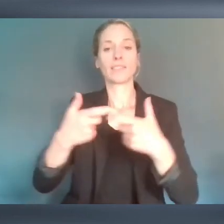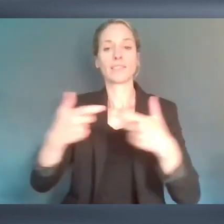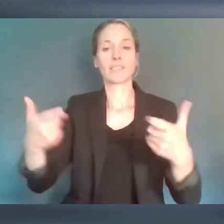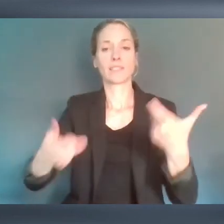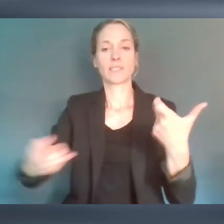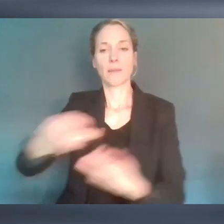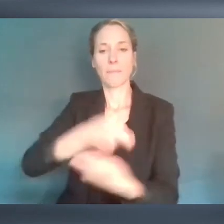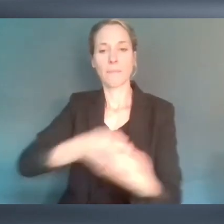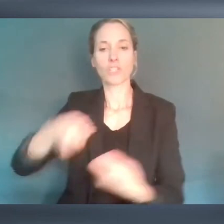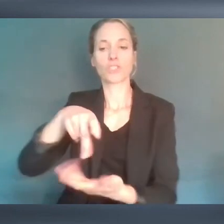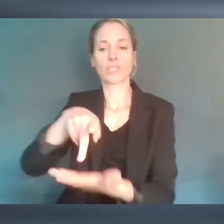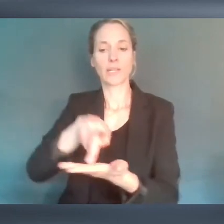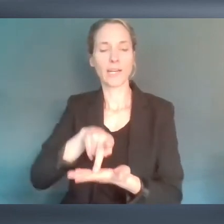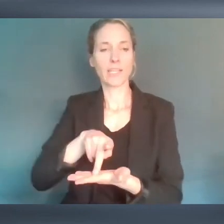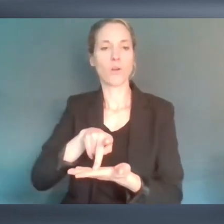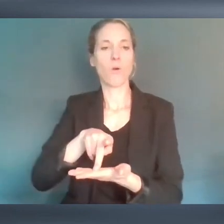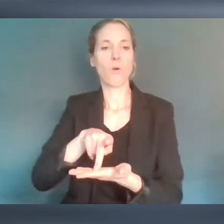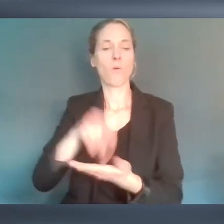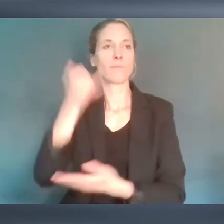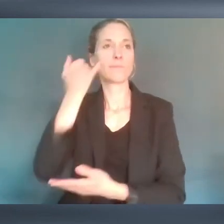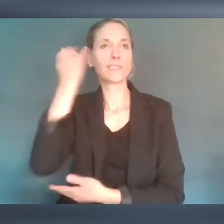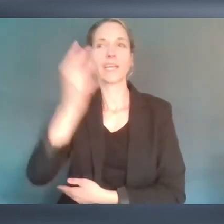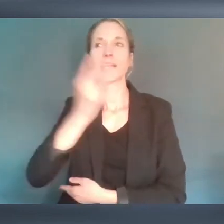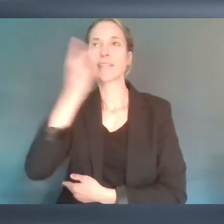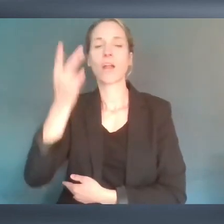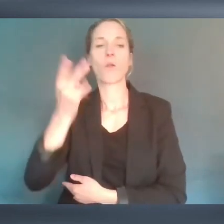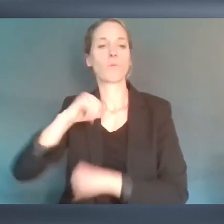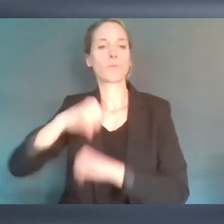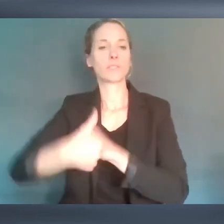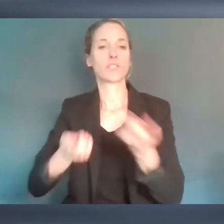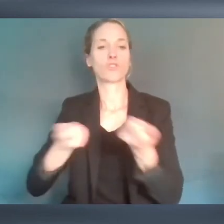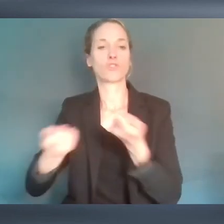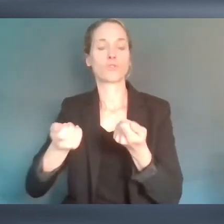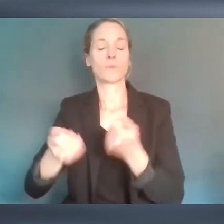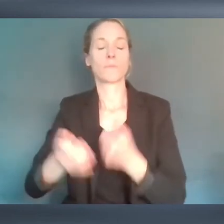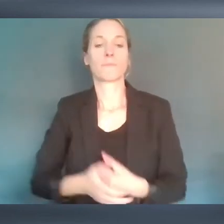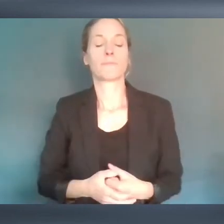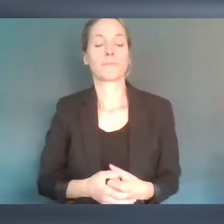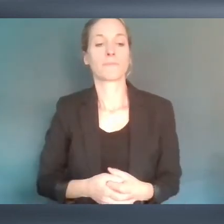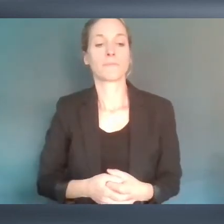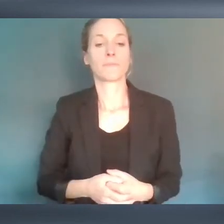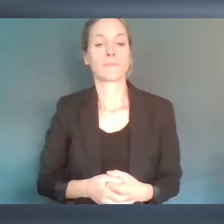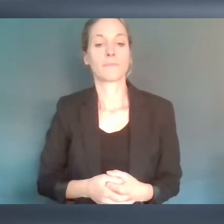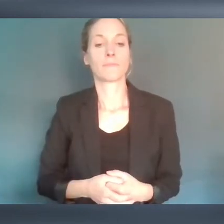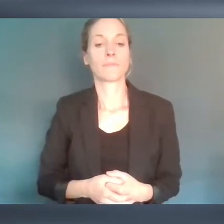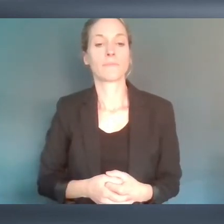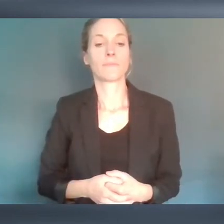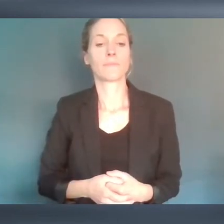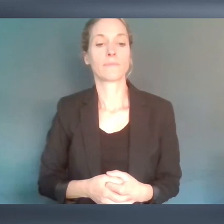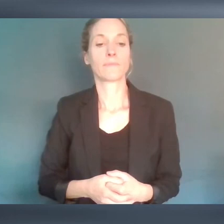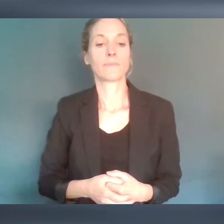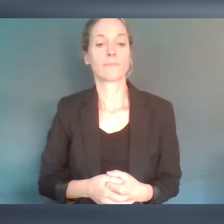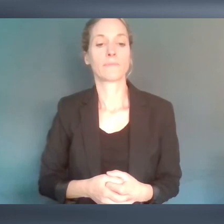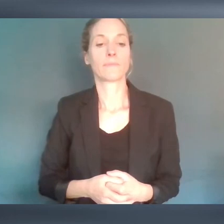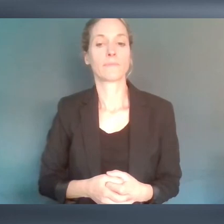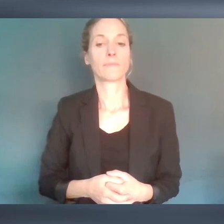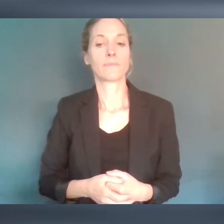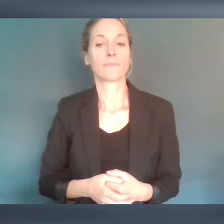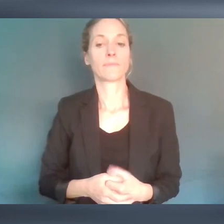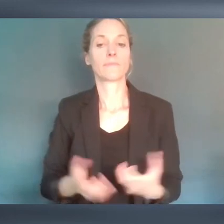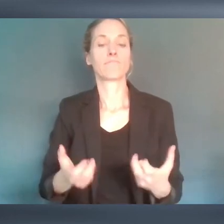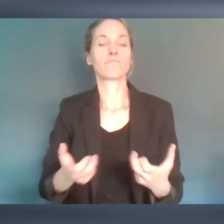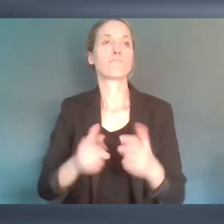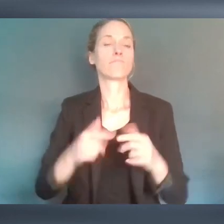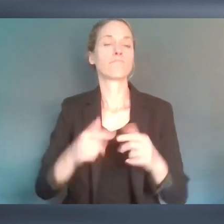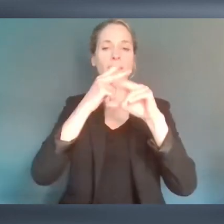idées, des talents ou des manières de gérer. Dans ce sens-là, même si les définitions et les modèles sont multiples